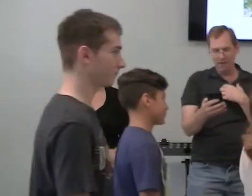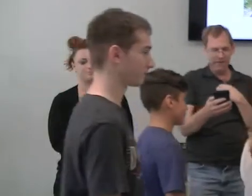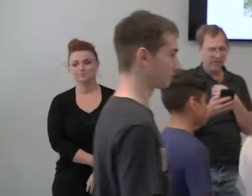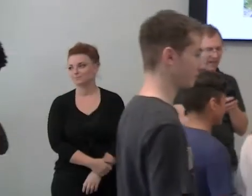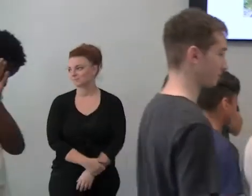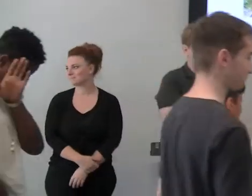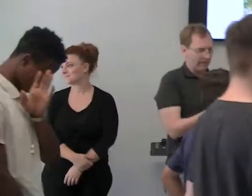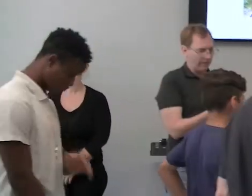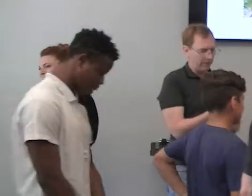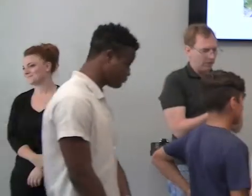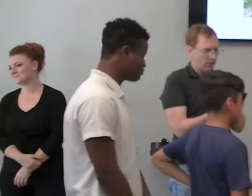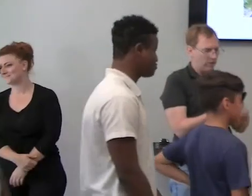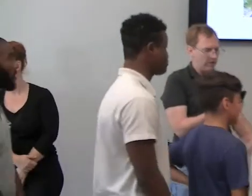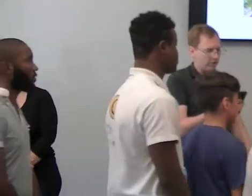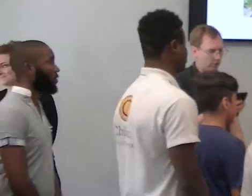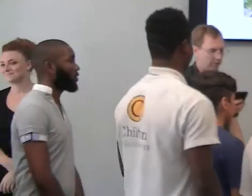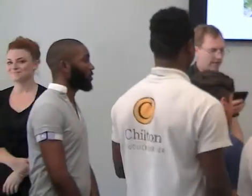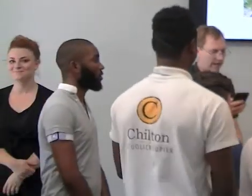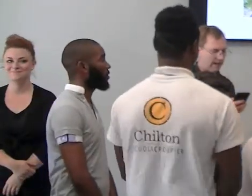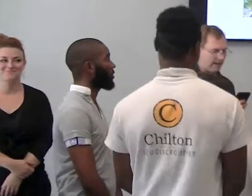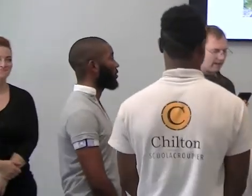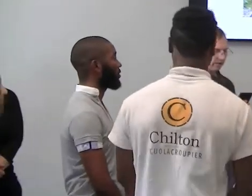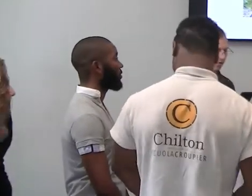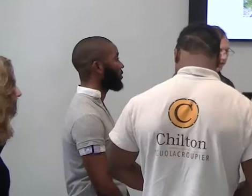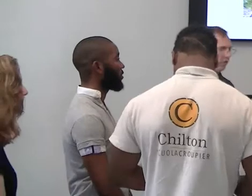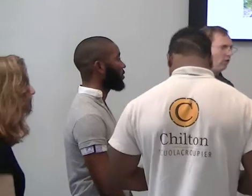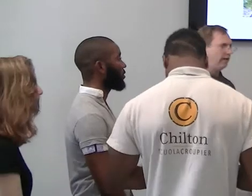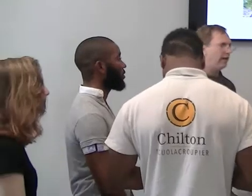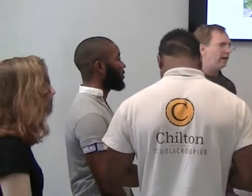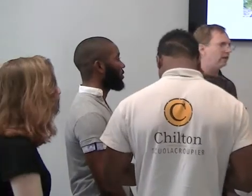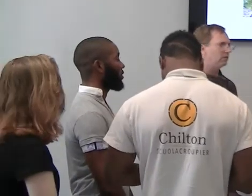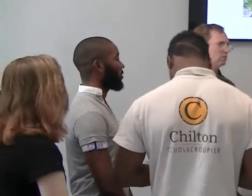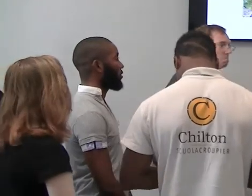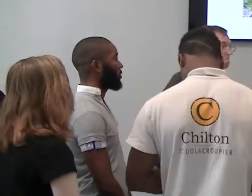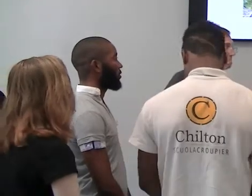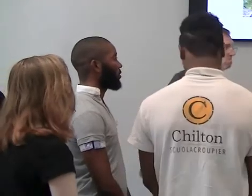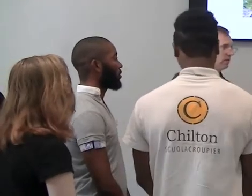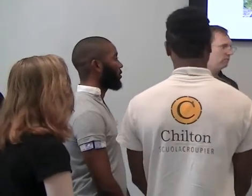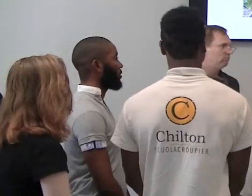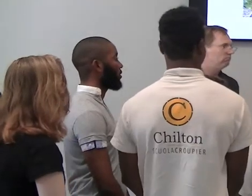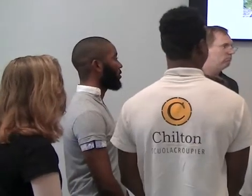Ma avvicinandosi al fico non vi trovo niente altro che foglie.